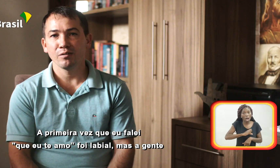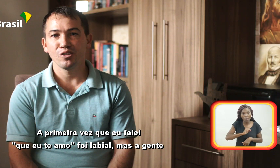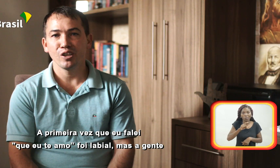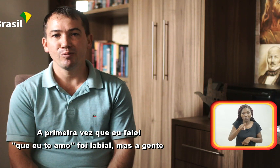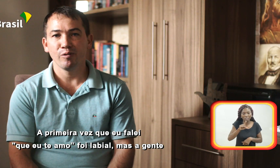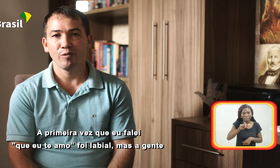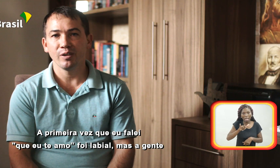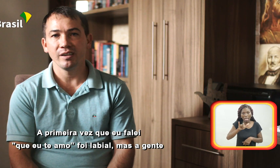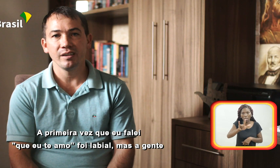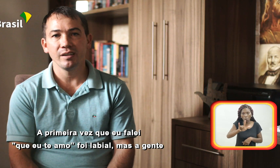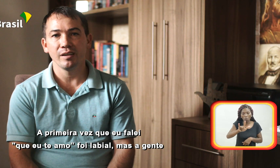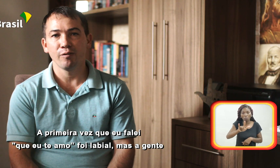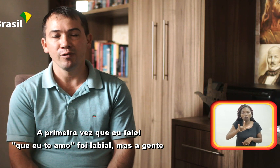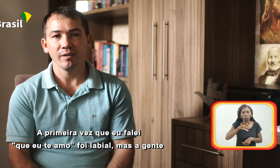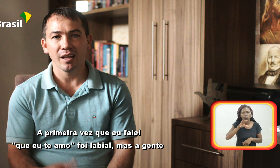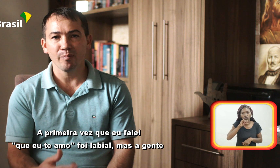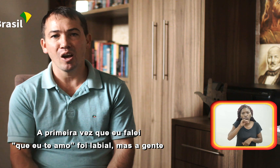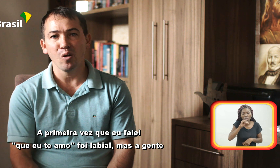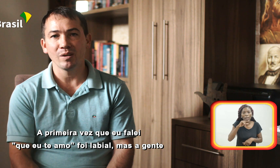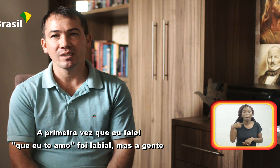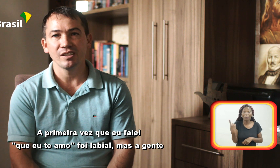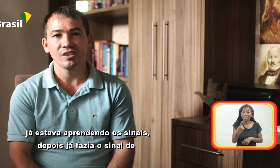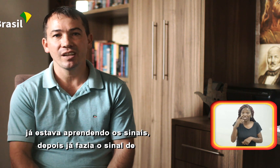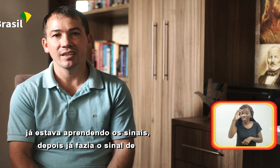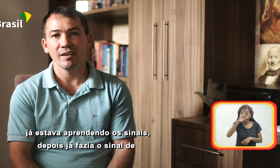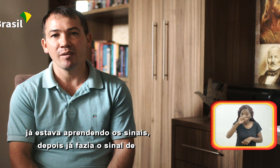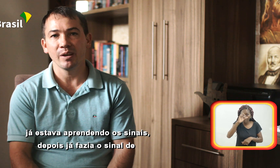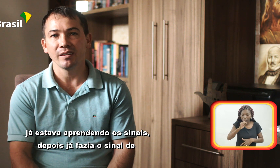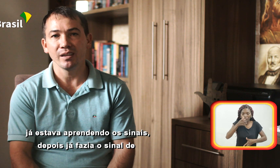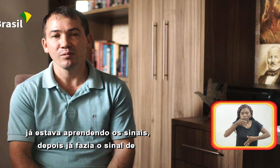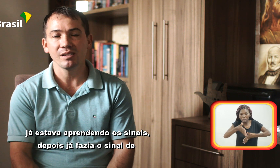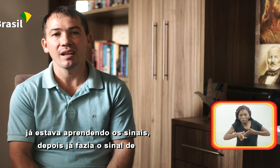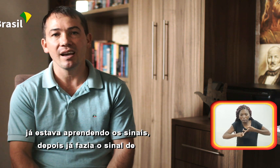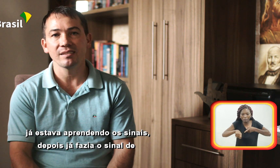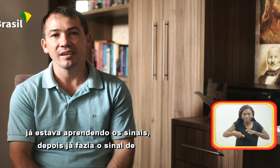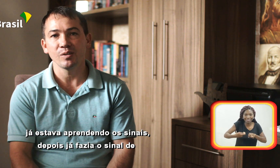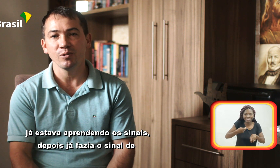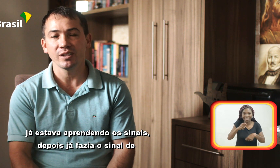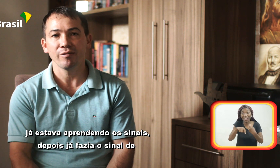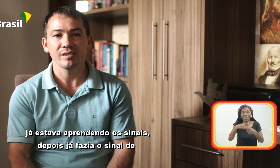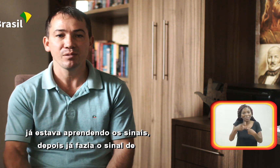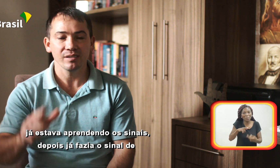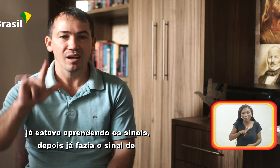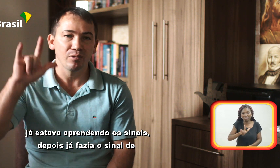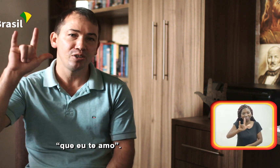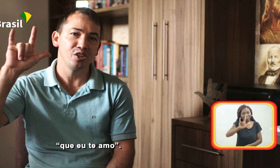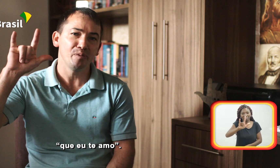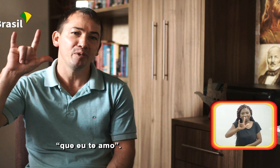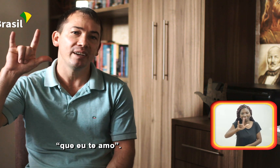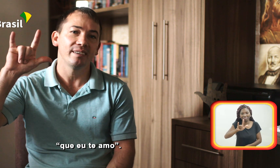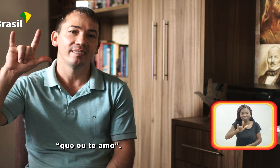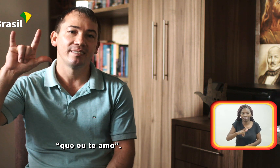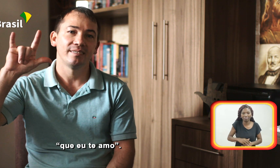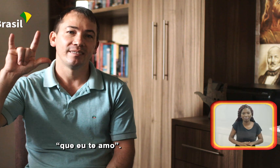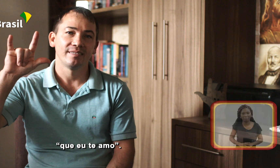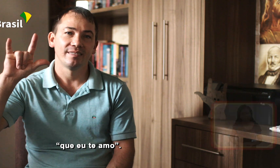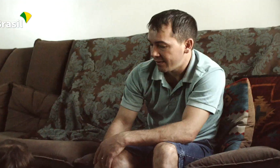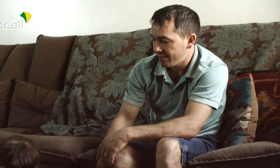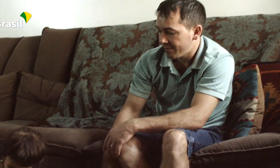te amo foi labial, mas a gente já estava aprendendo os sinais, né? Depois já fazia o sinal que te amo, né? Faz o sinal, dedo